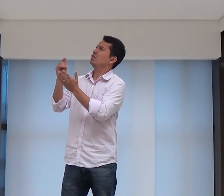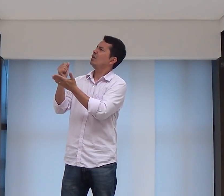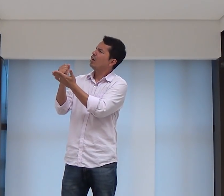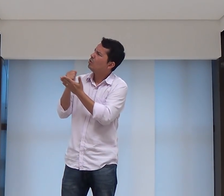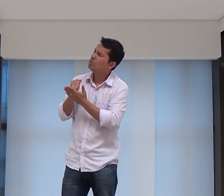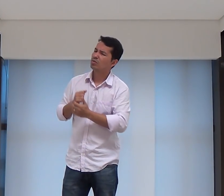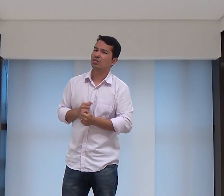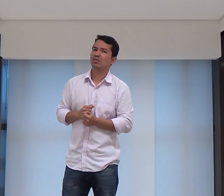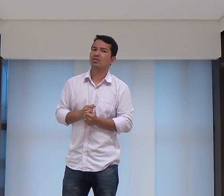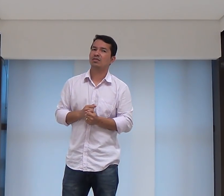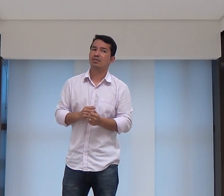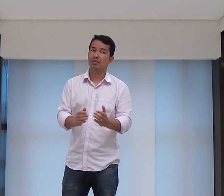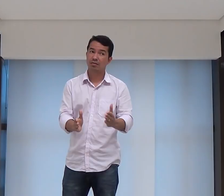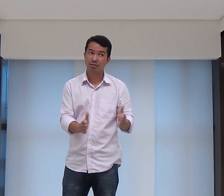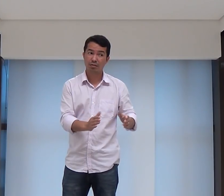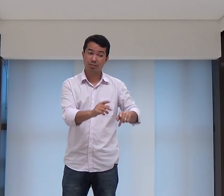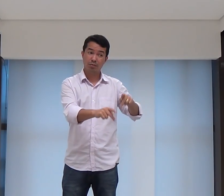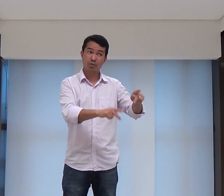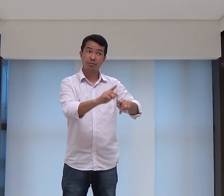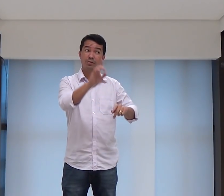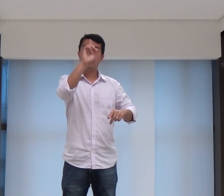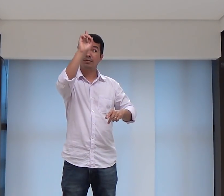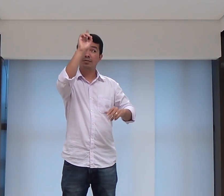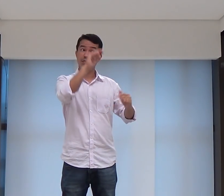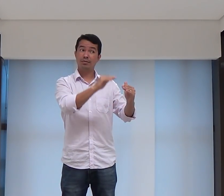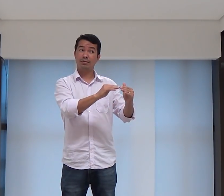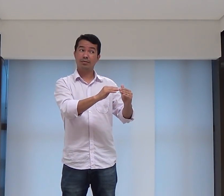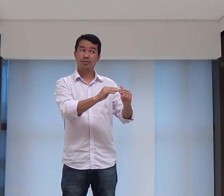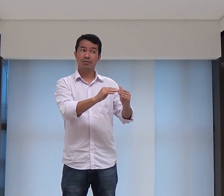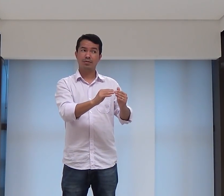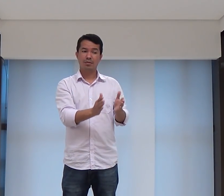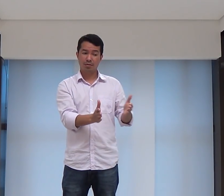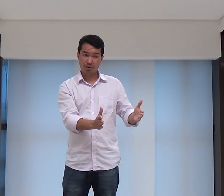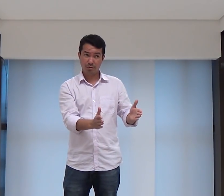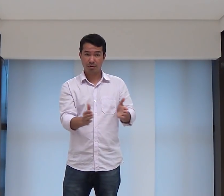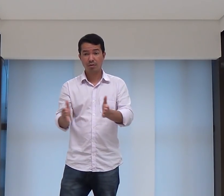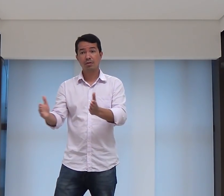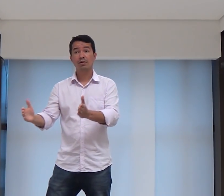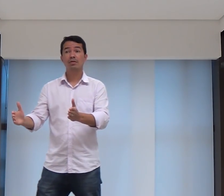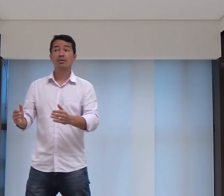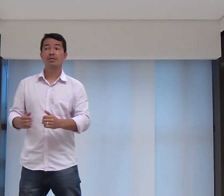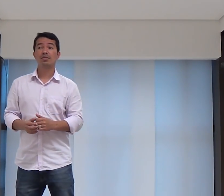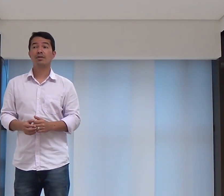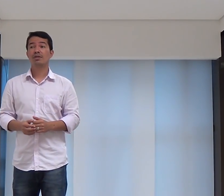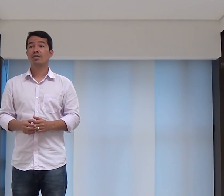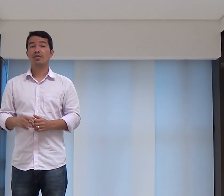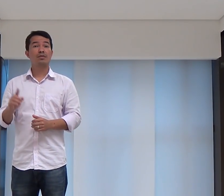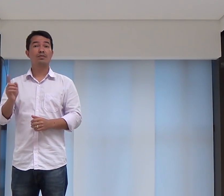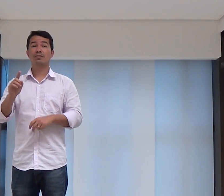situações profissionais, familiares, me ajuda. Esse é o povo de Deus. E o povo que não é de